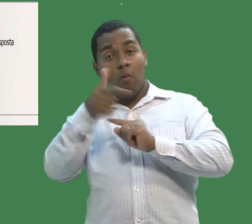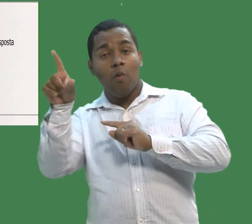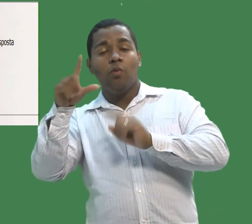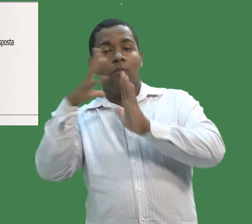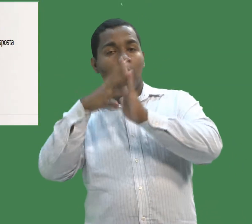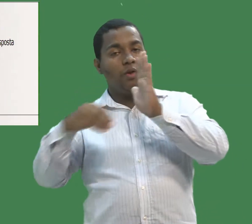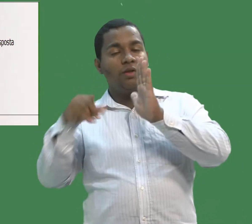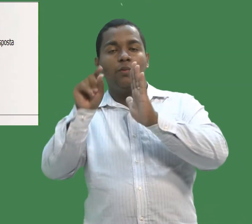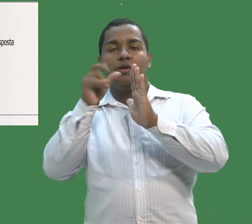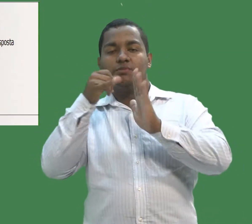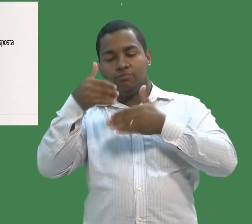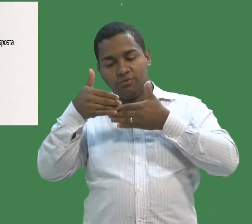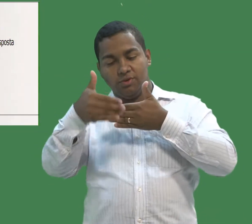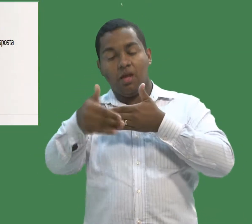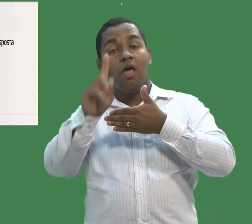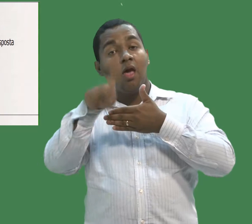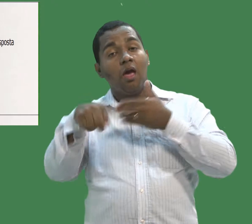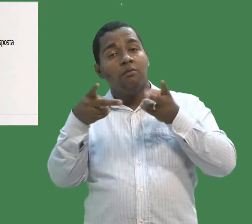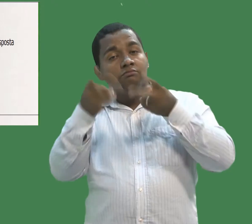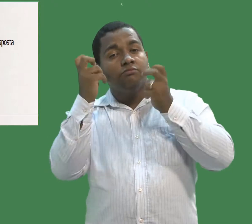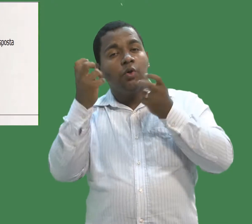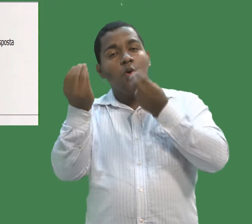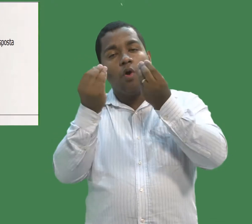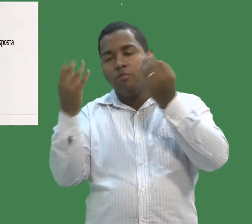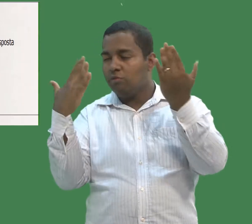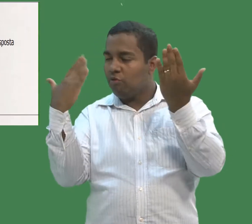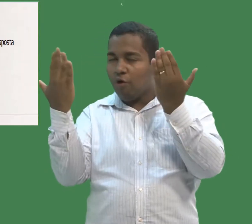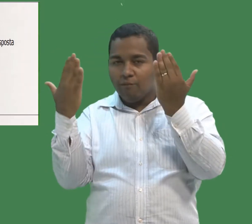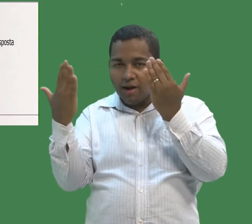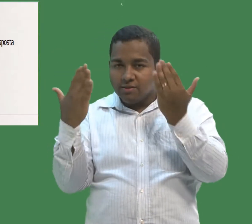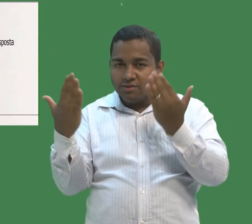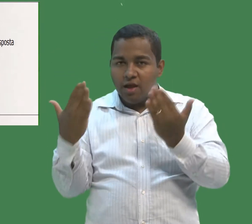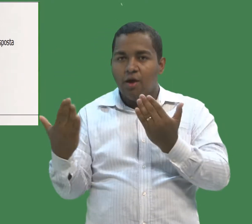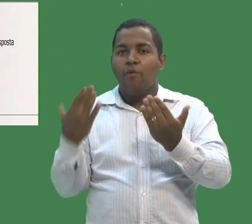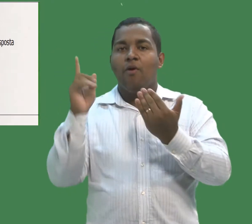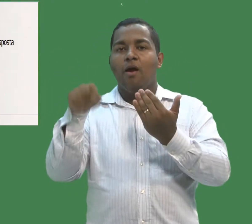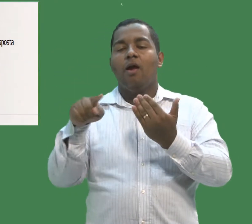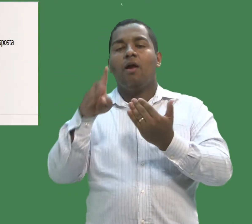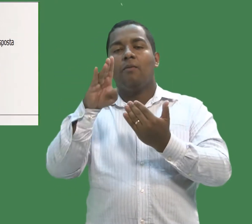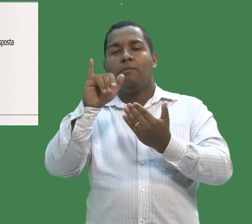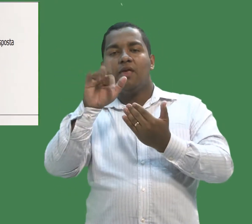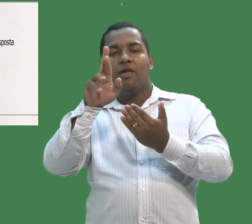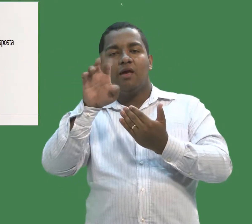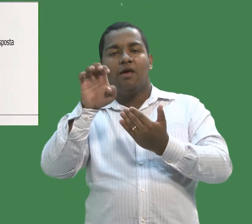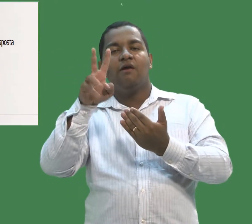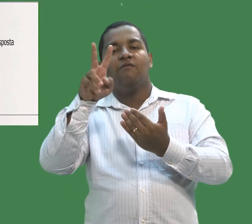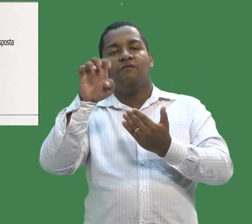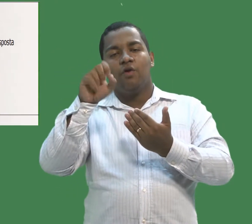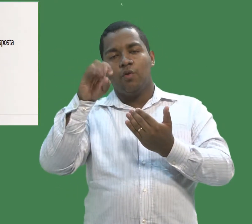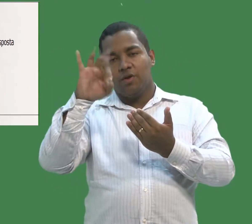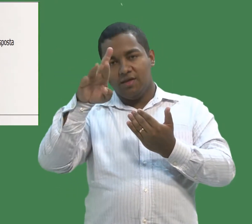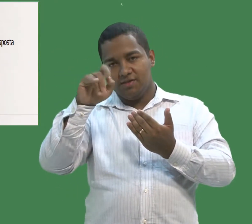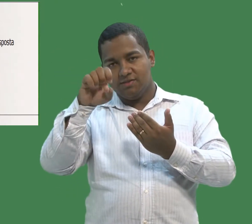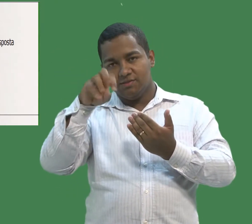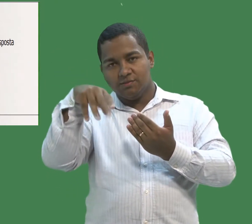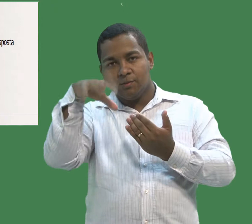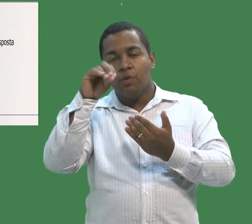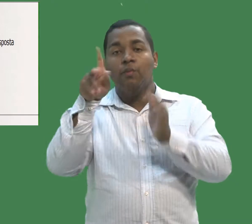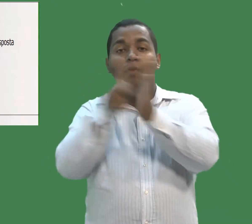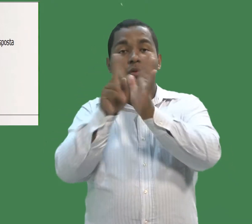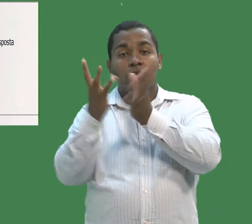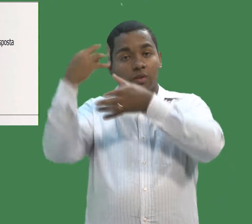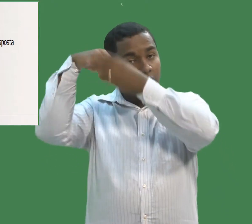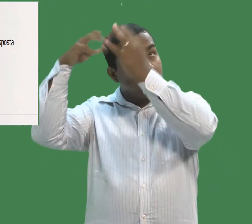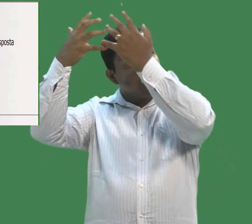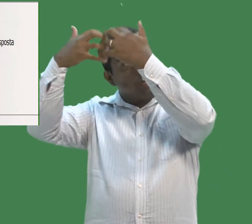Temos também outro modelo a seguir, que é observar as informações sobre o behaviorismo, onde encontramos o estímulo que está ligado ao cérebro. Como